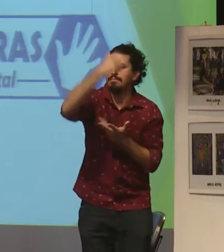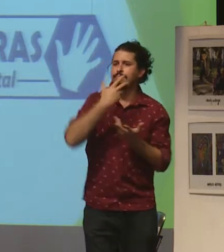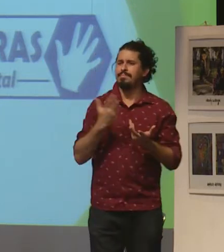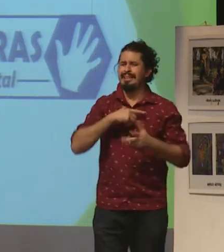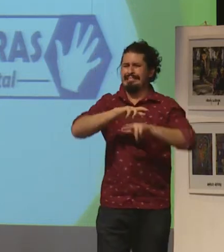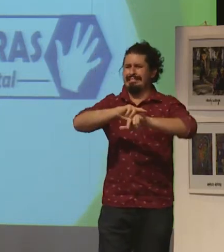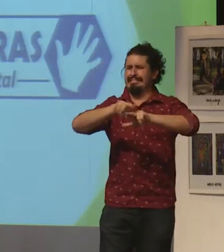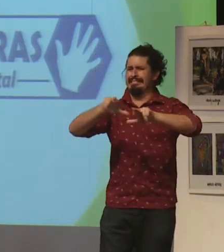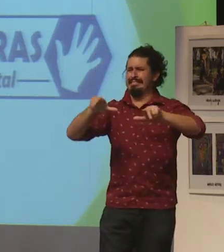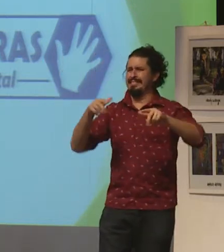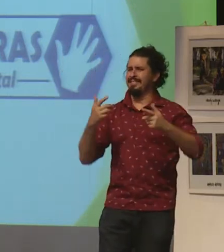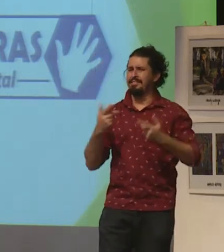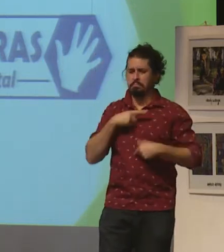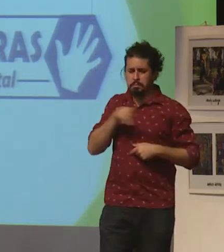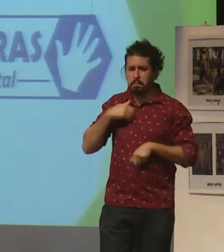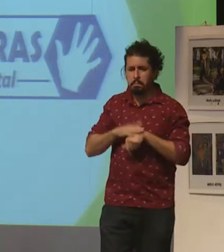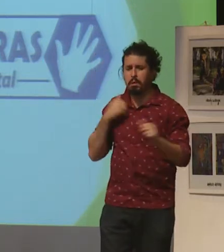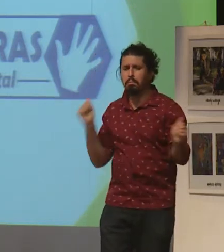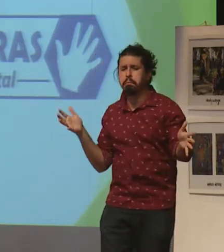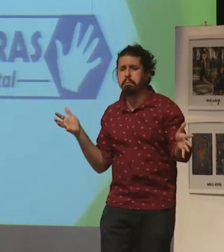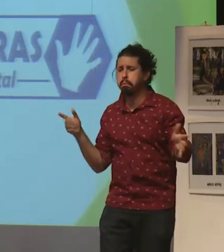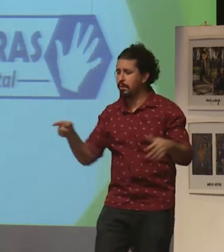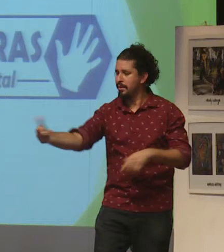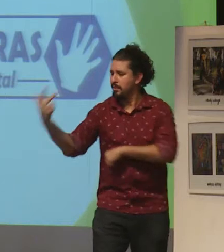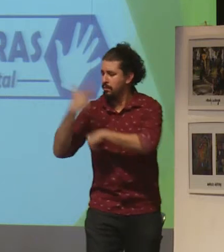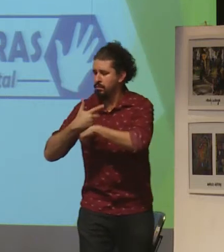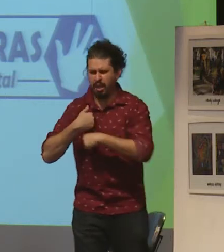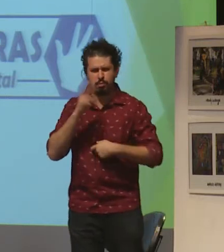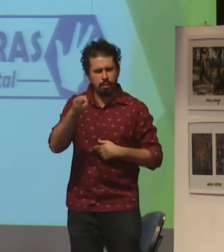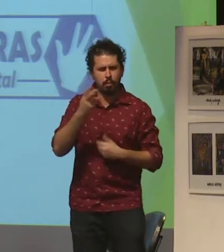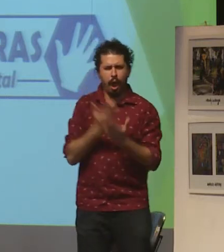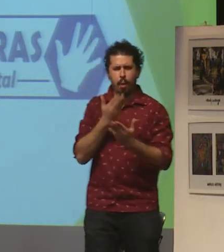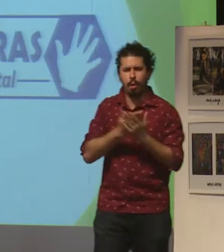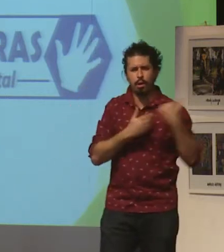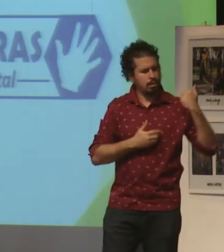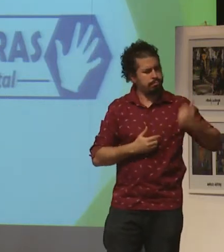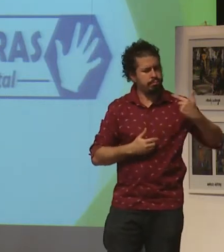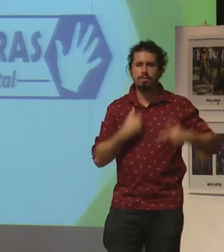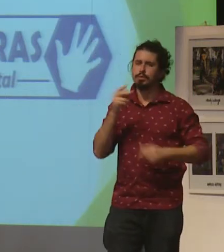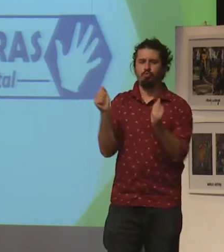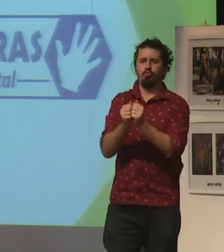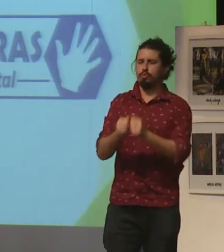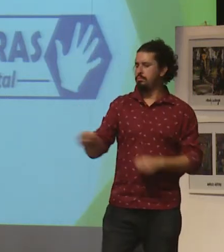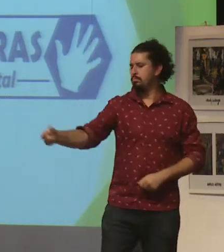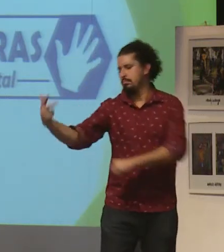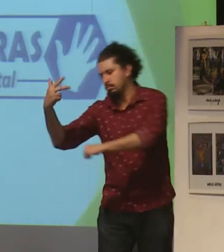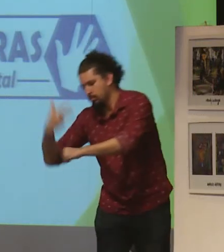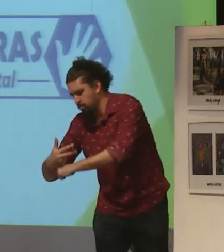histórica que eu poderia recortar lá e pegar e colocar nas minhas pesquisas. Porque assim, tudo em língua de sinais é gravado, né? Mas e a aula? E antigamente, assim, eu não usava